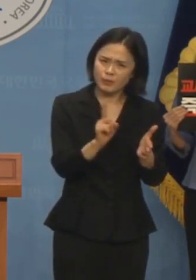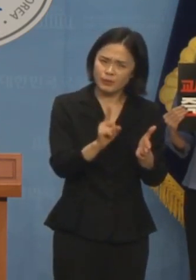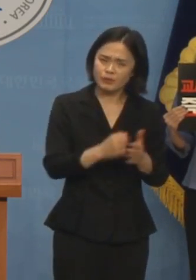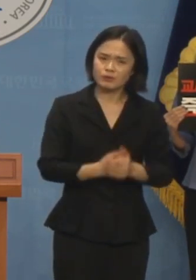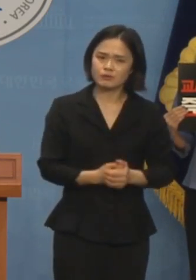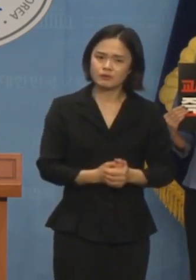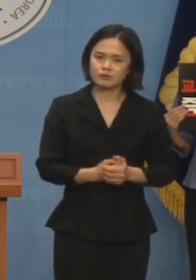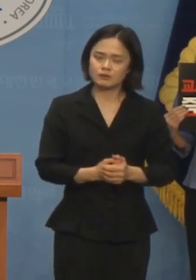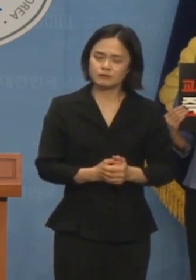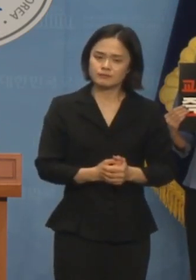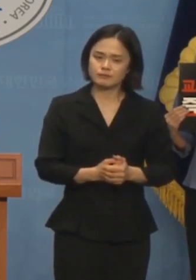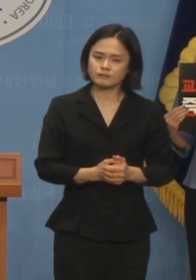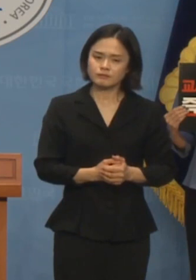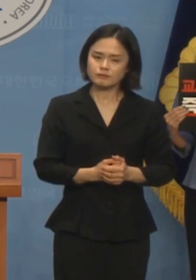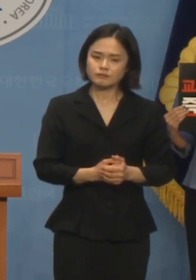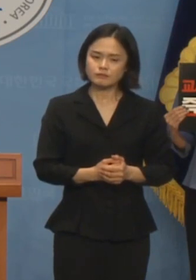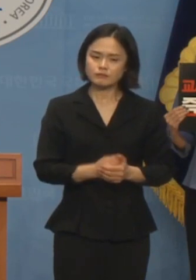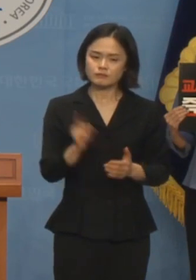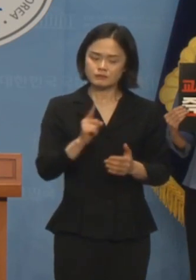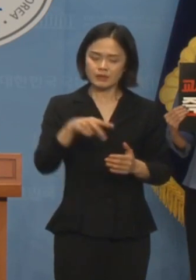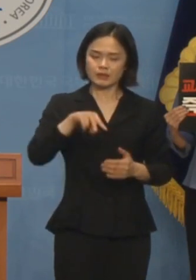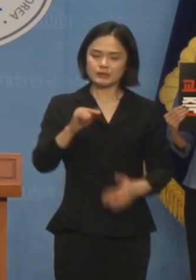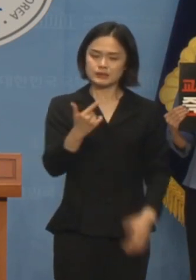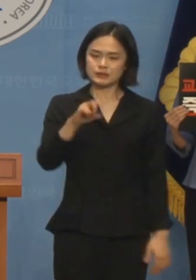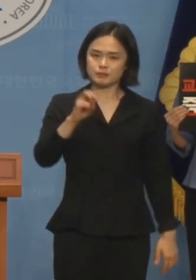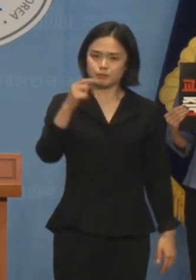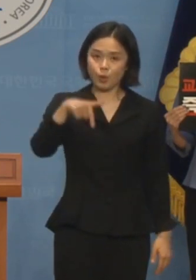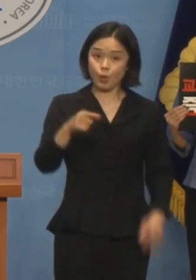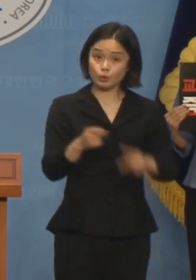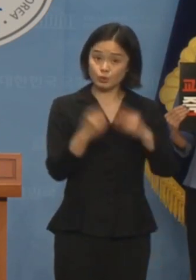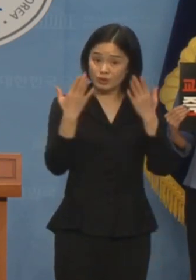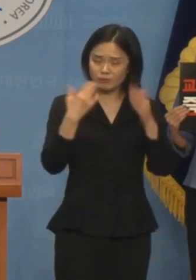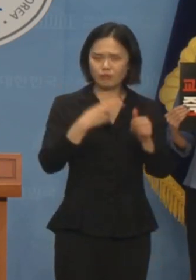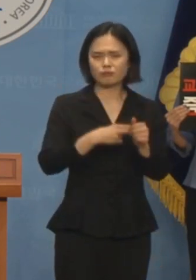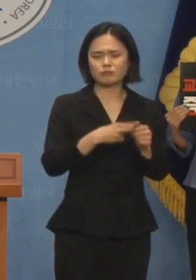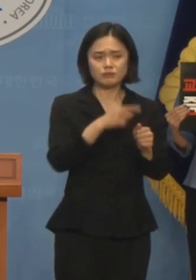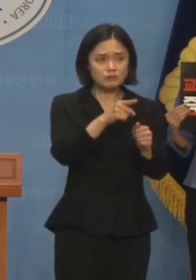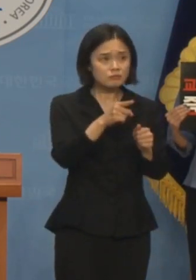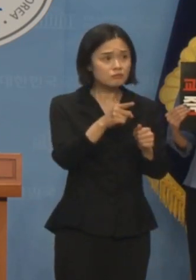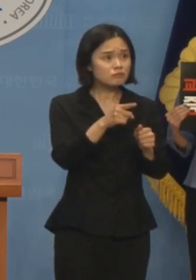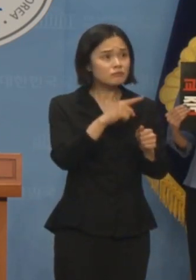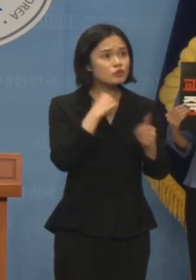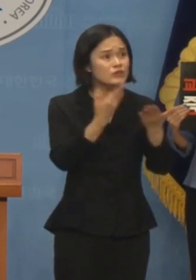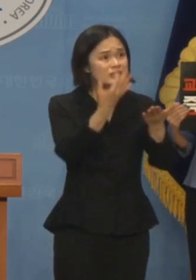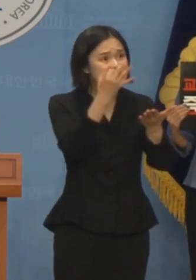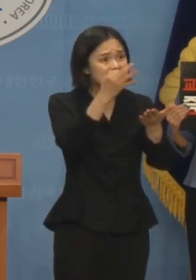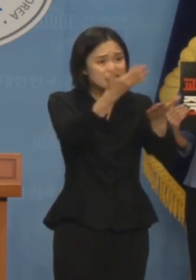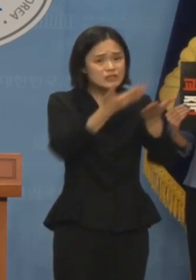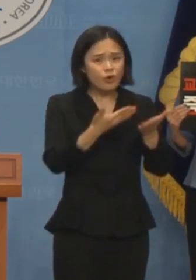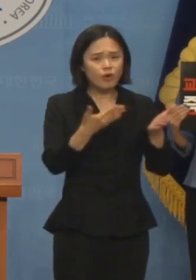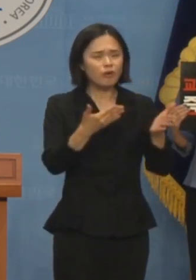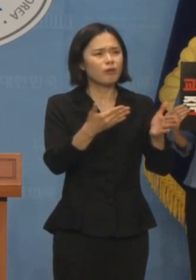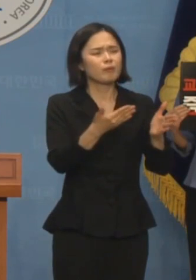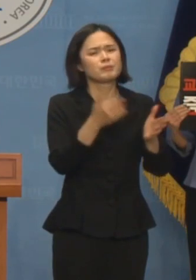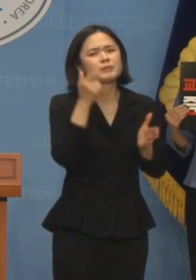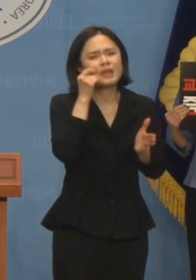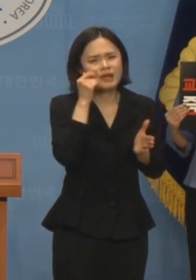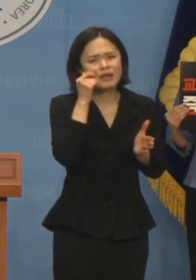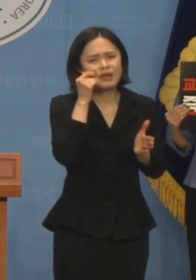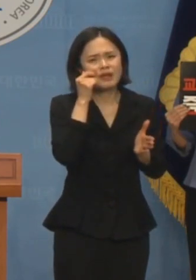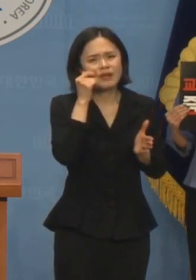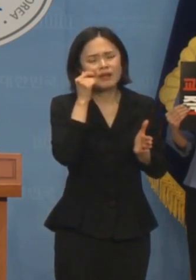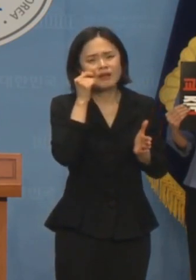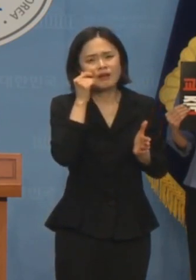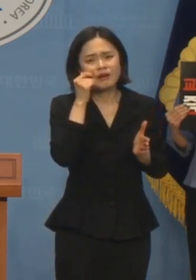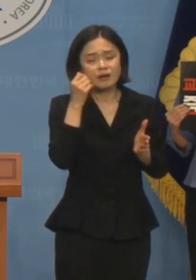신목초 선생님은 순직 인정이 되지 않았기 때문입니다. 또 지난 3월 업무가다로 숨진 고